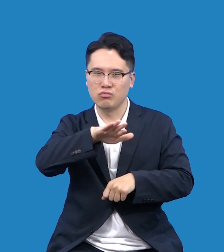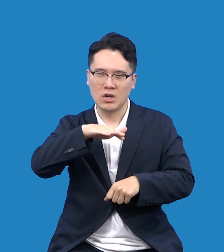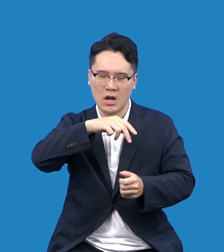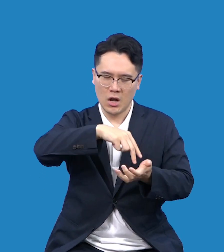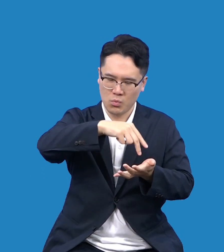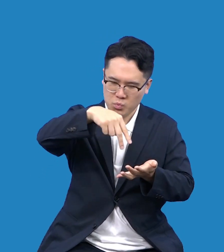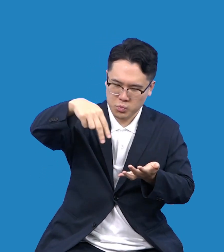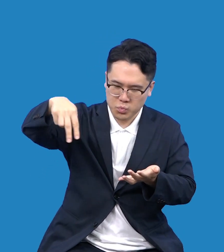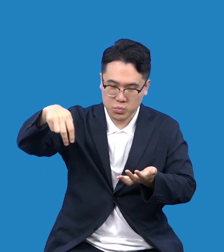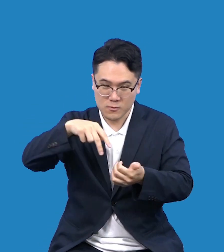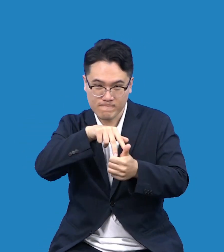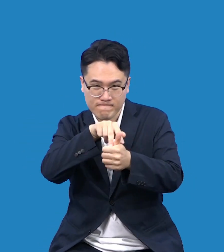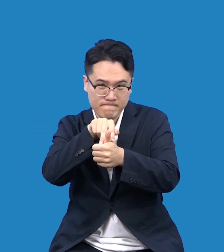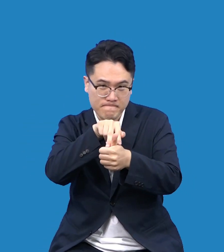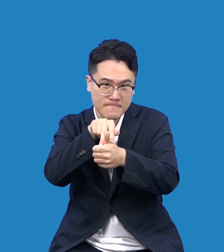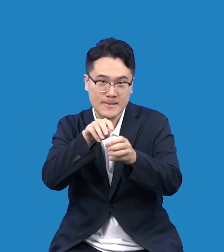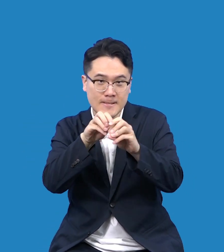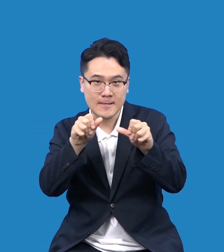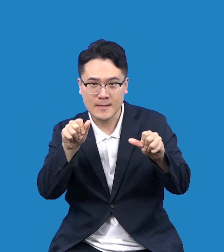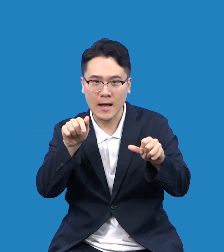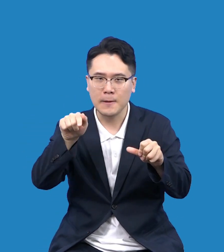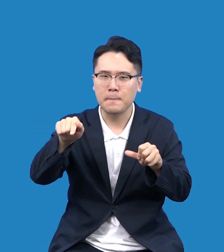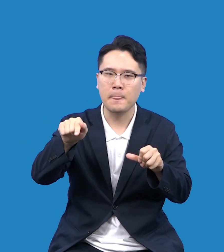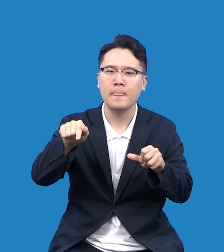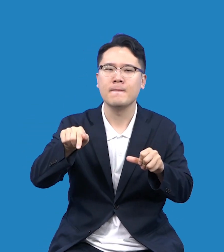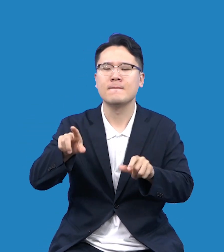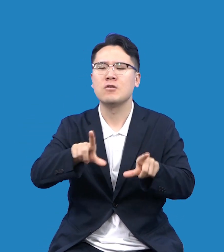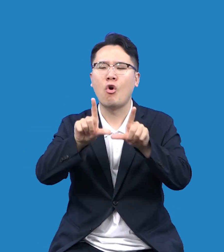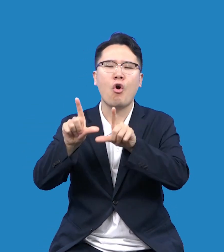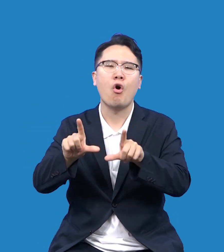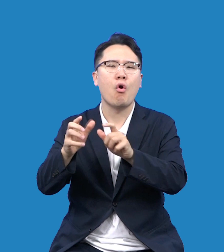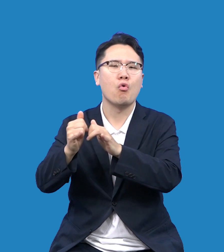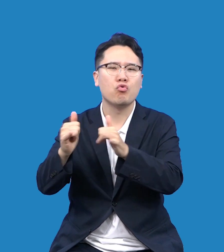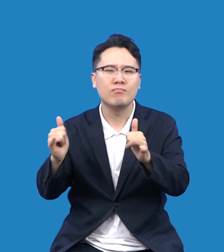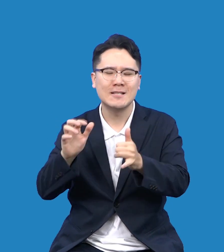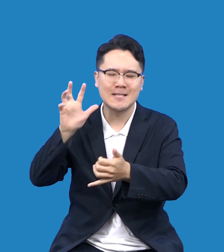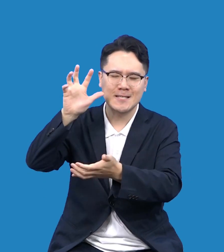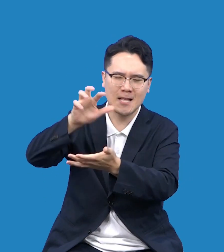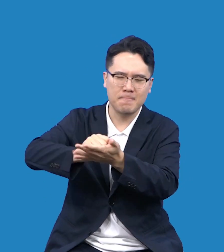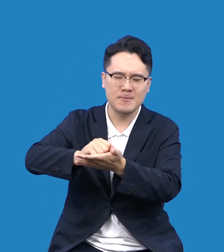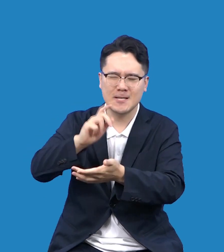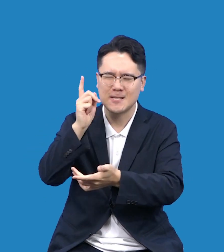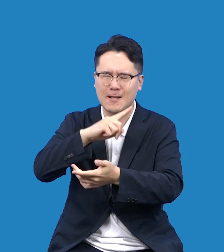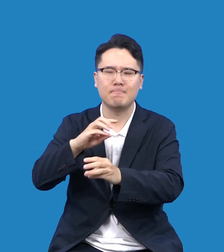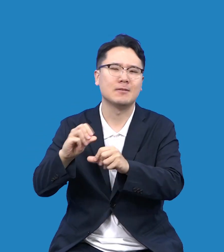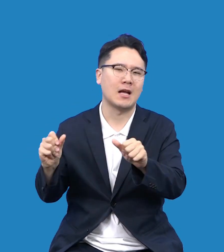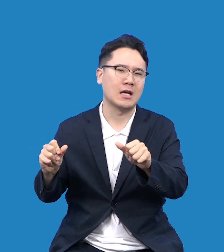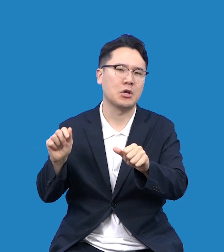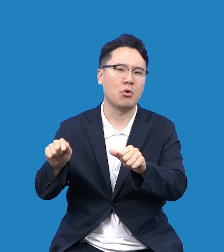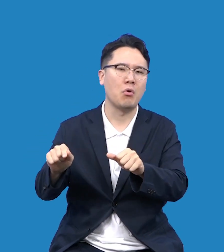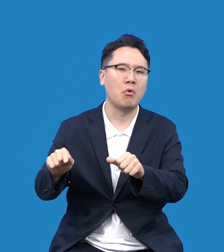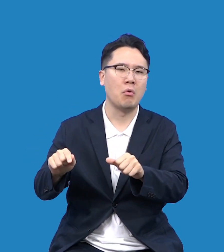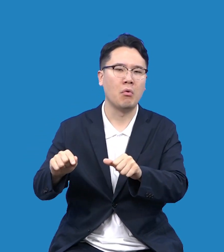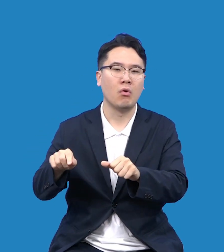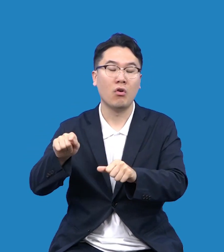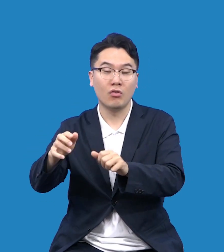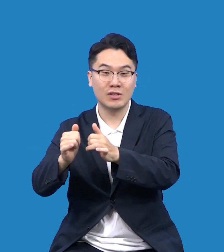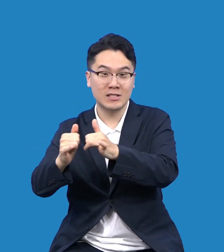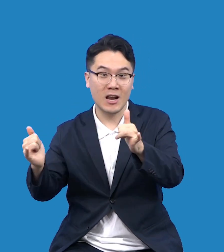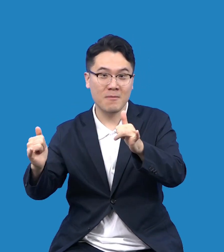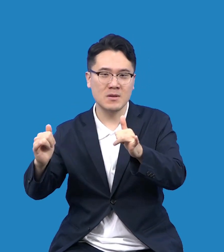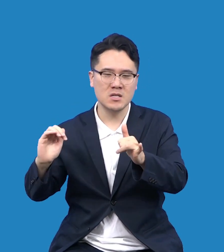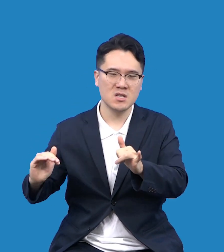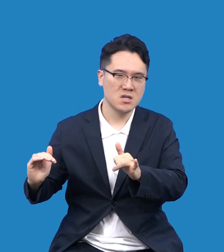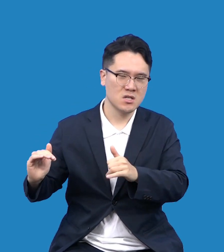정탐한 땅은 그 거주민을 삼키는 땅이요 거기서 본 모든 백성은 신장이